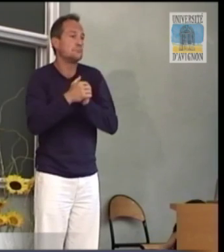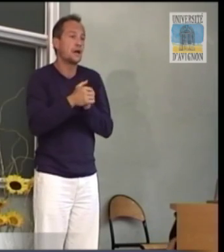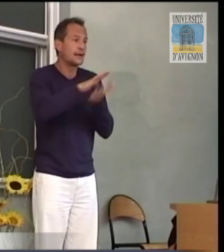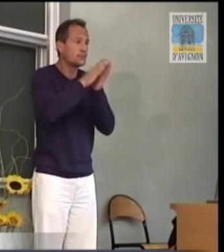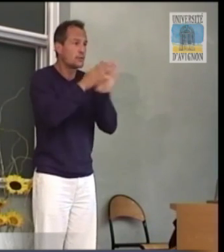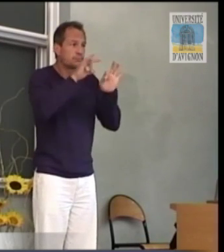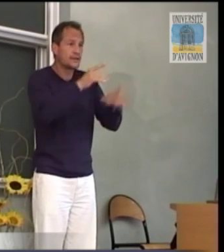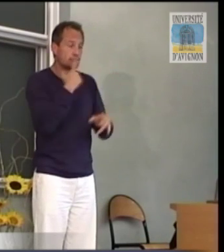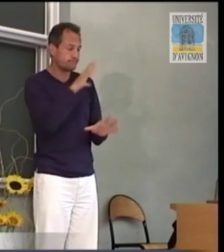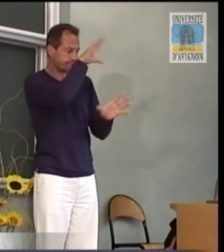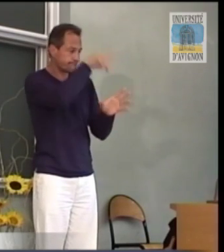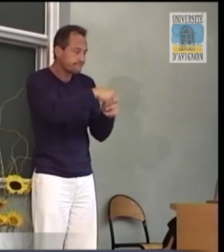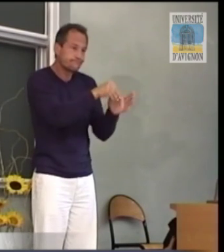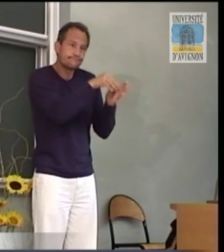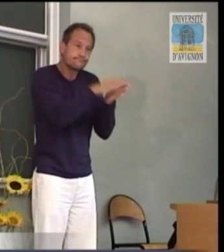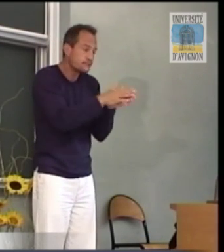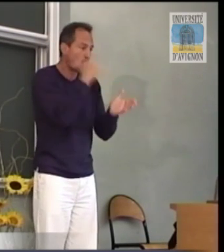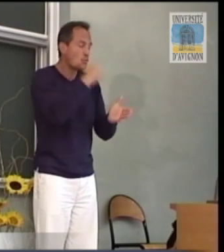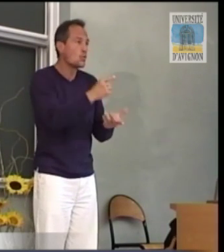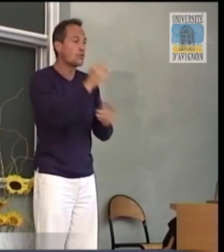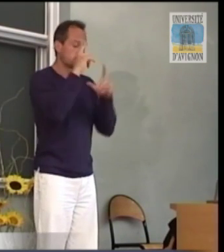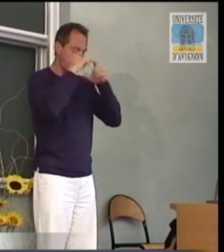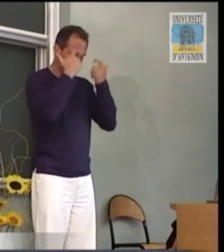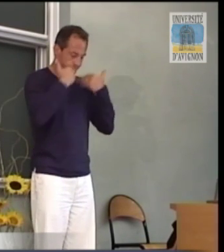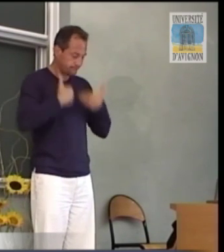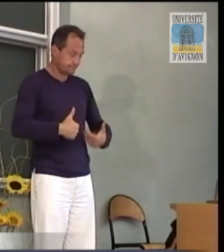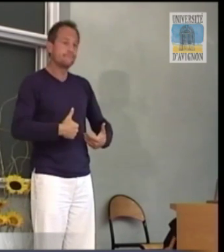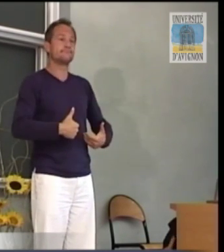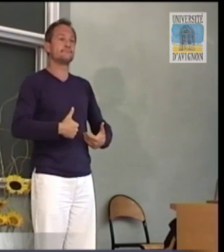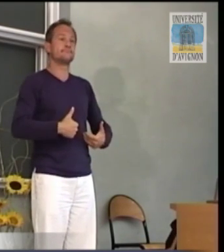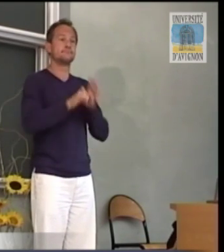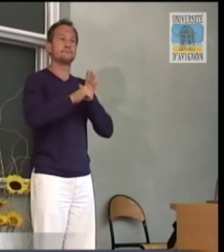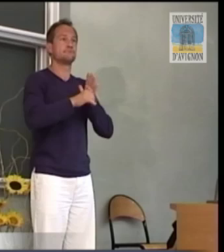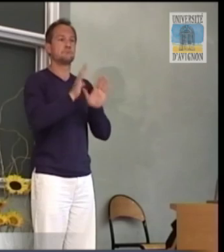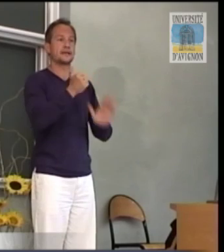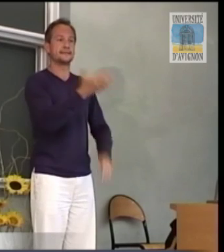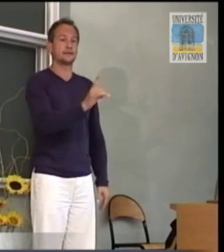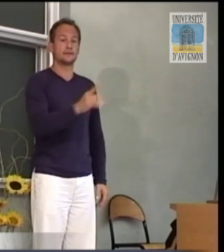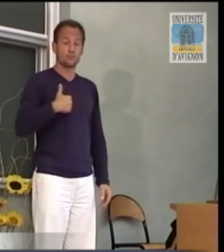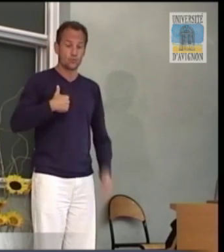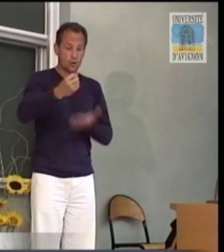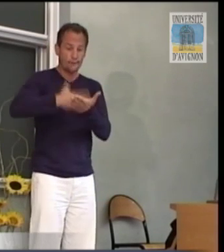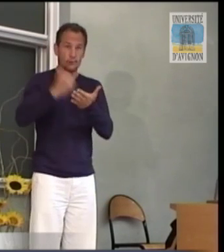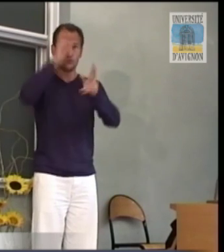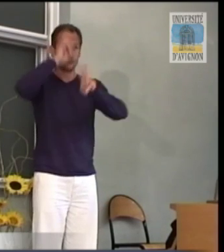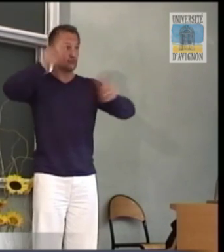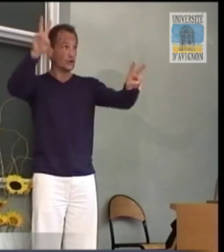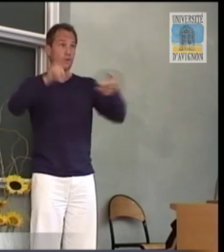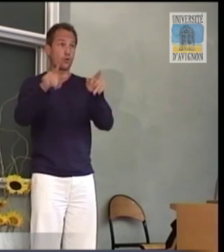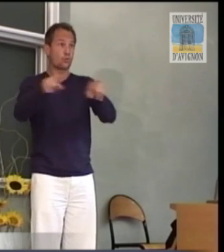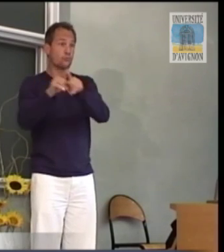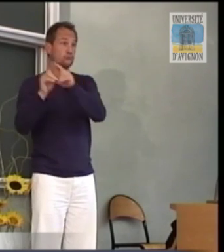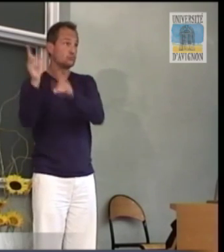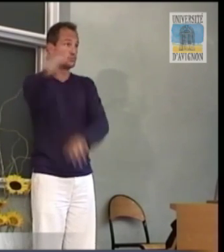pour exister. Et l'information que je reçois est commune à tous. Et je crois que